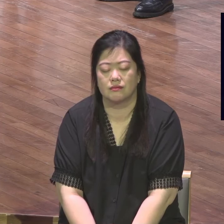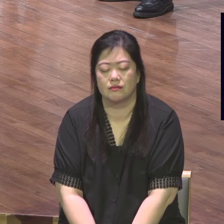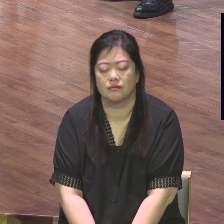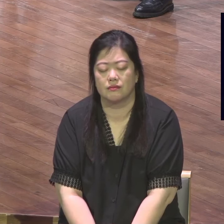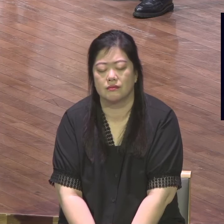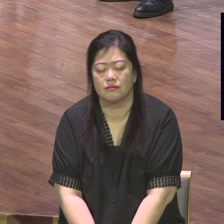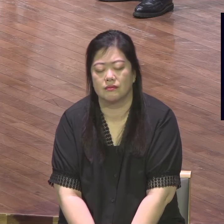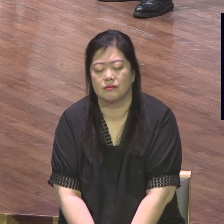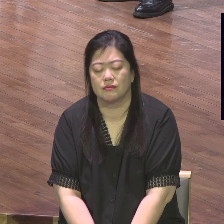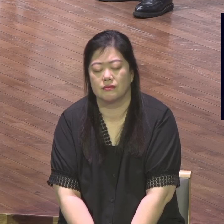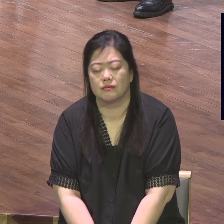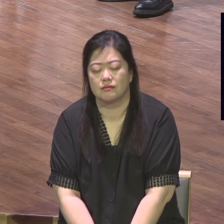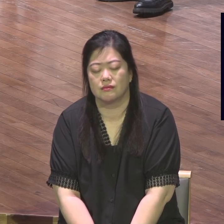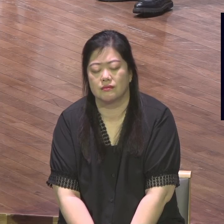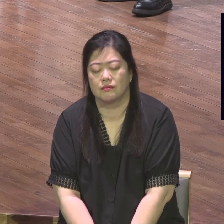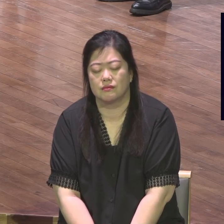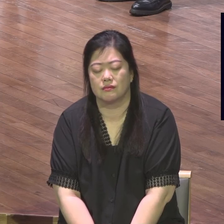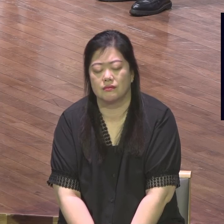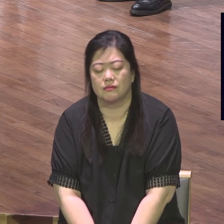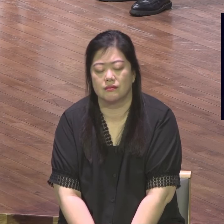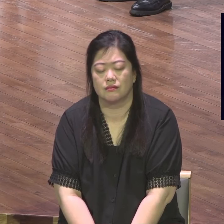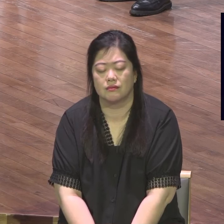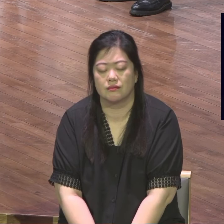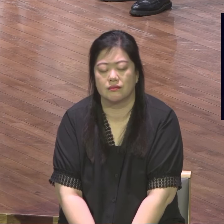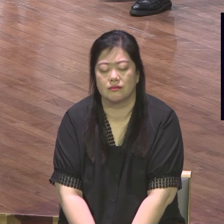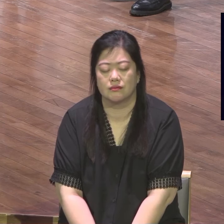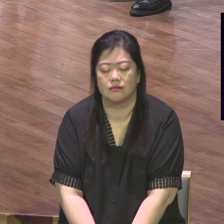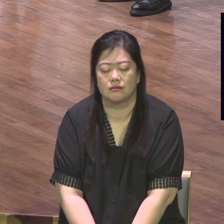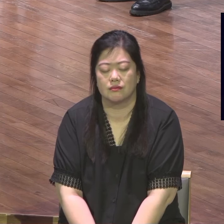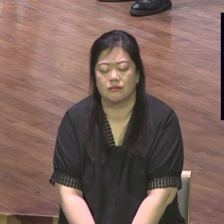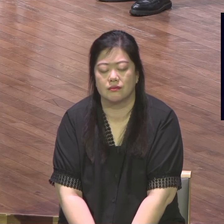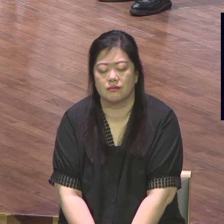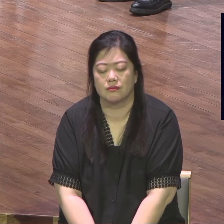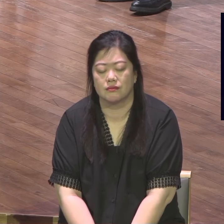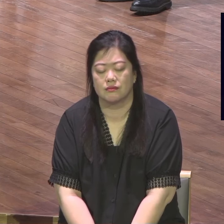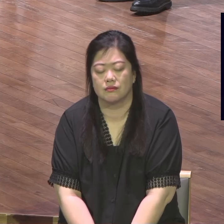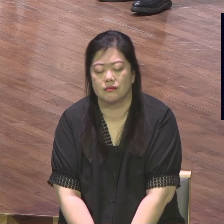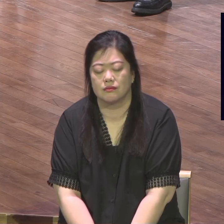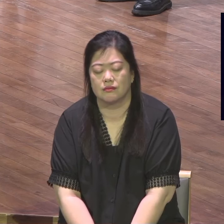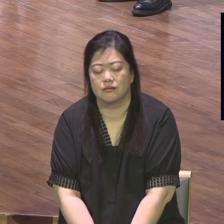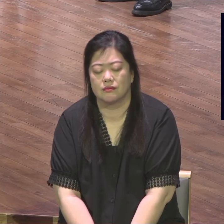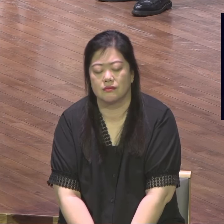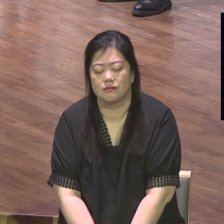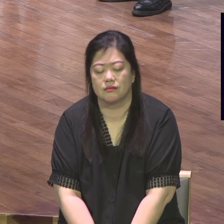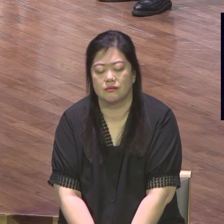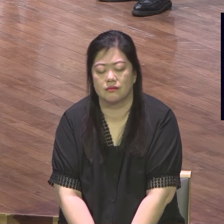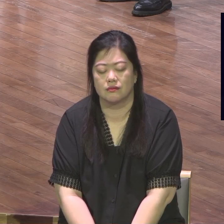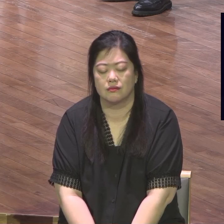서비스로 자랄 수 있도록 주께서 도와주시고 지키시고 역사하여 주옵소서.